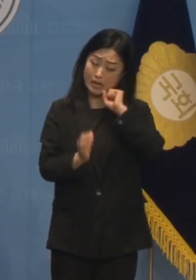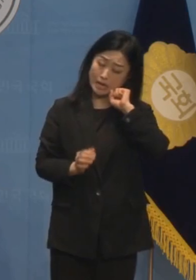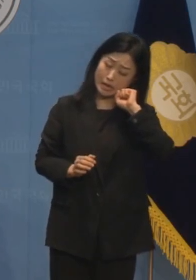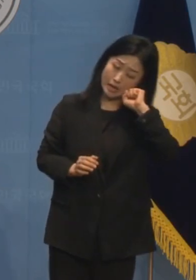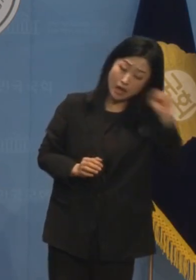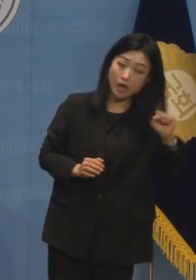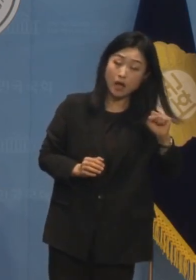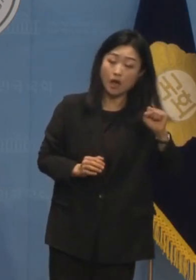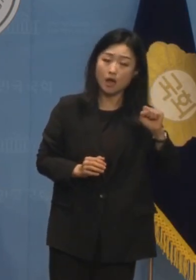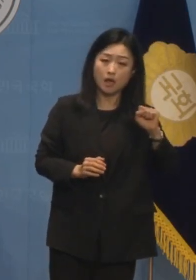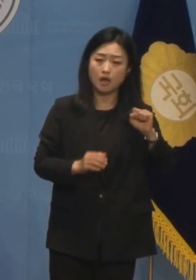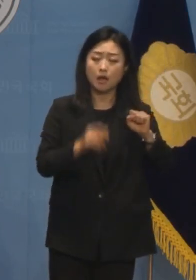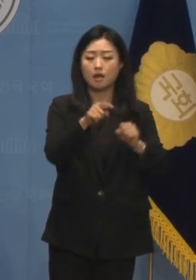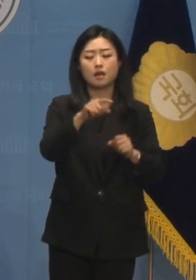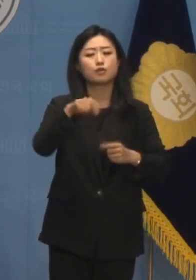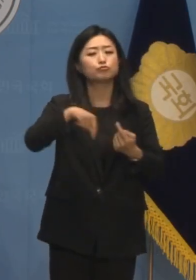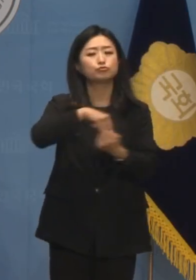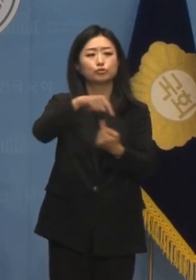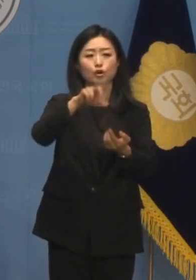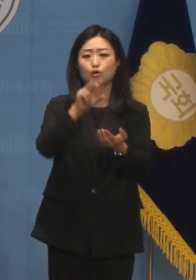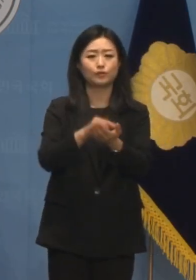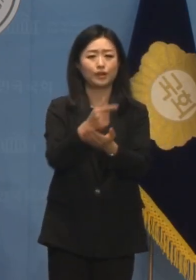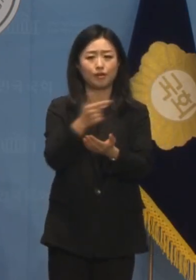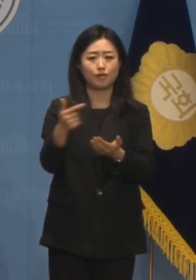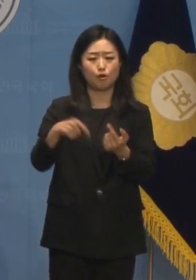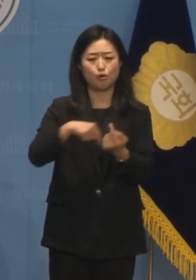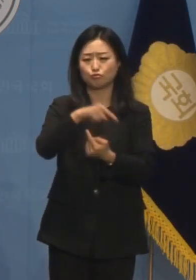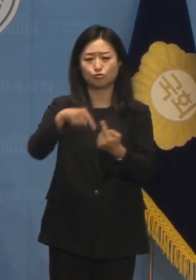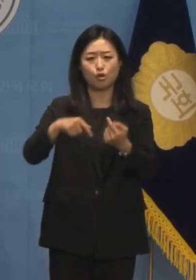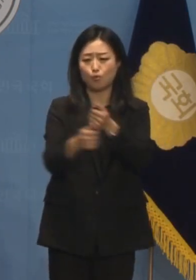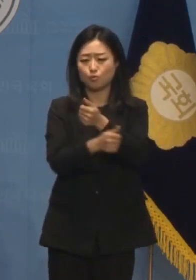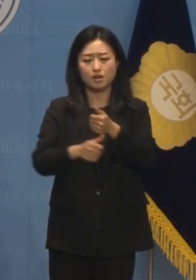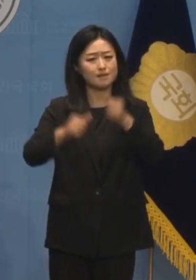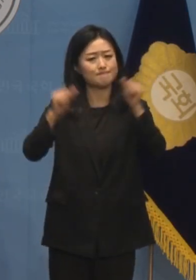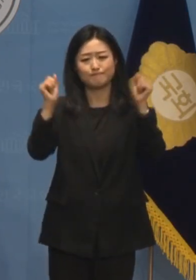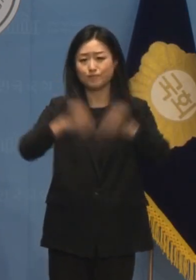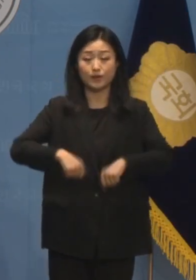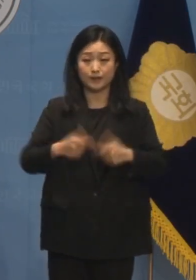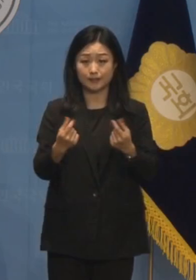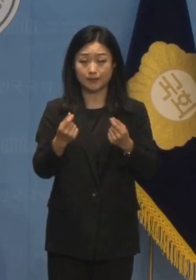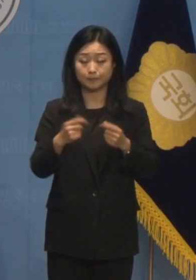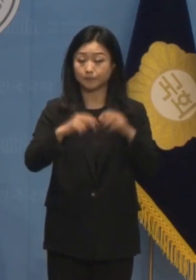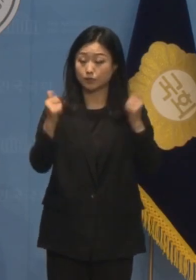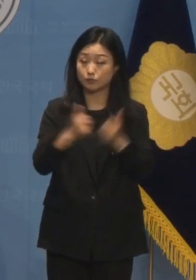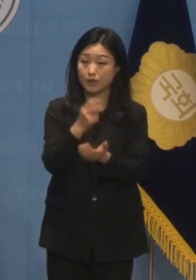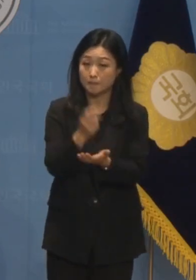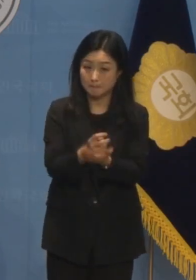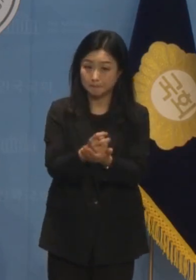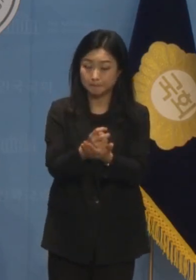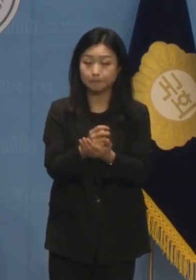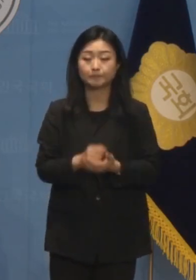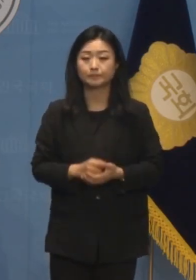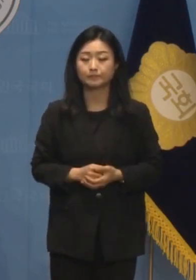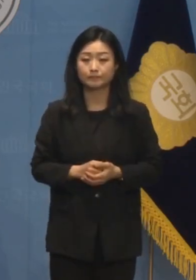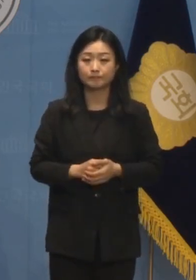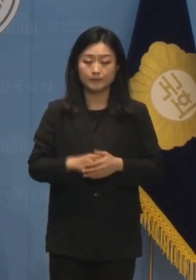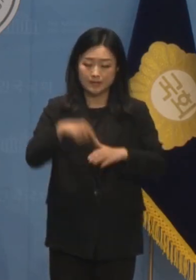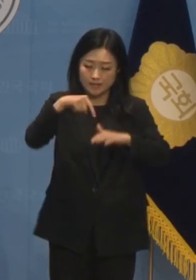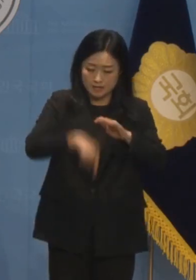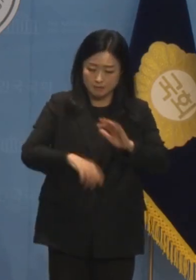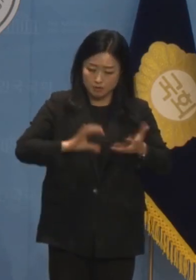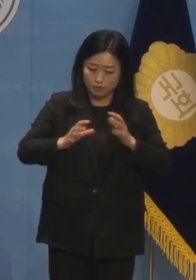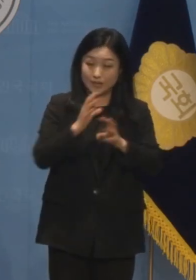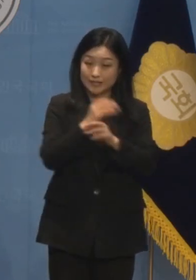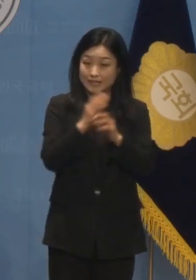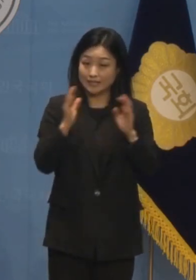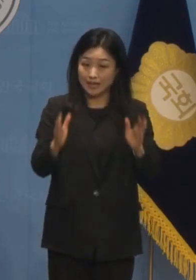가득한 운으로 무너졌습니다 국회법상 최소한의 숙려 기간을 완전히 무시하고